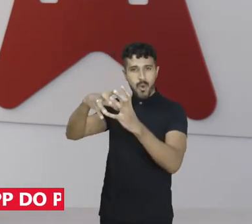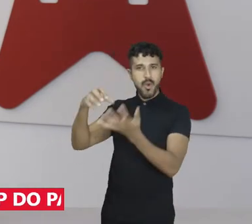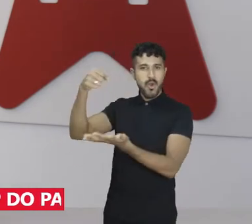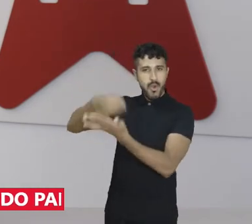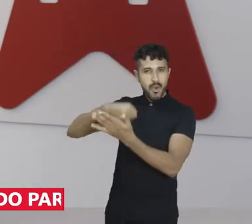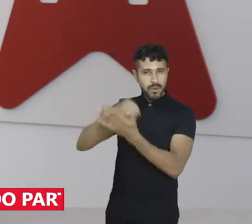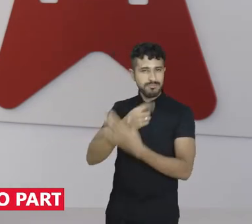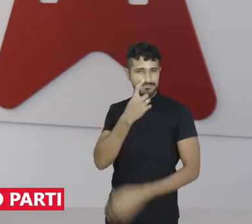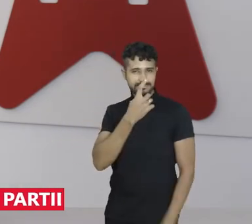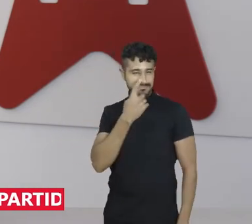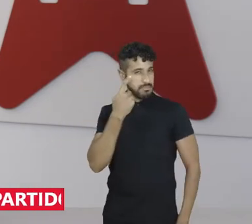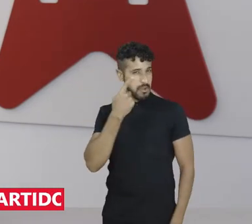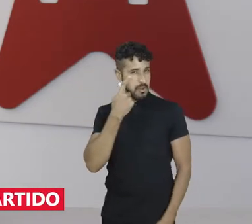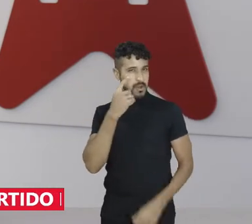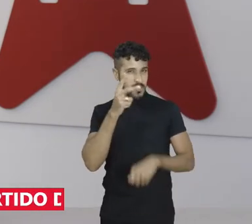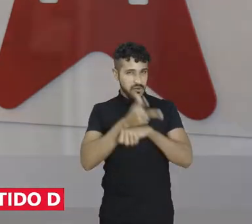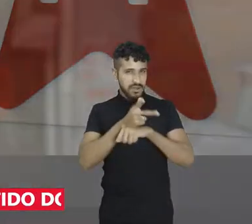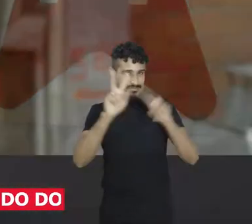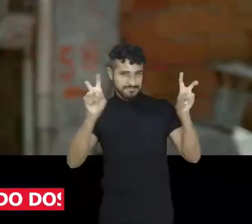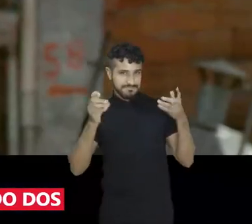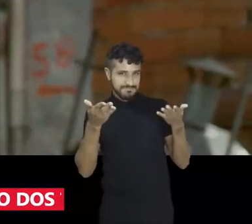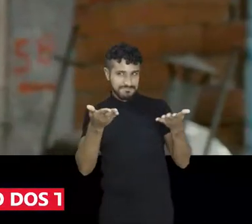acompanhar um vídeo sobre o assunto.